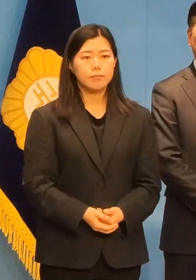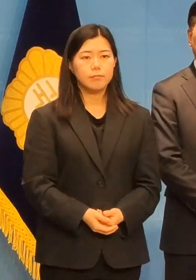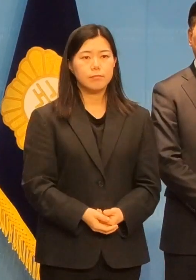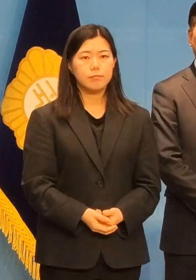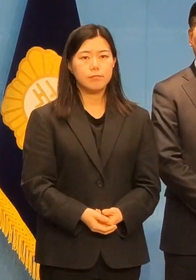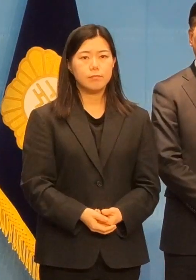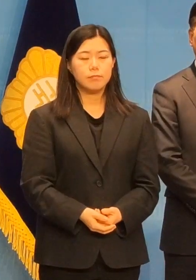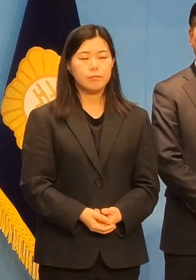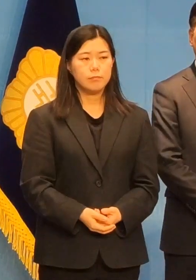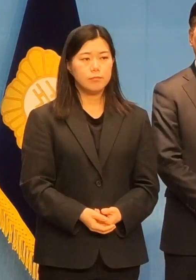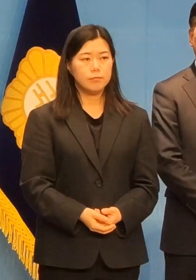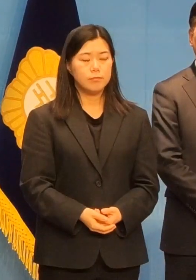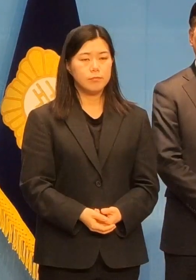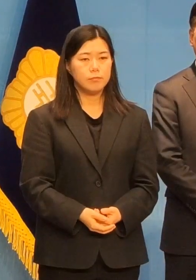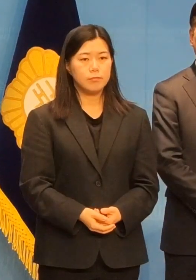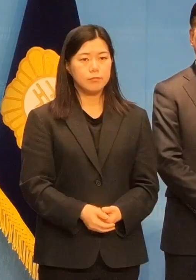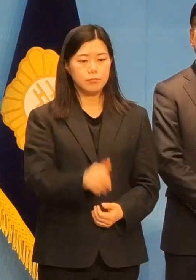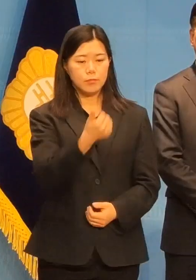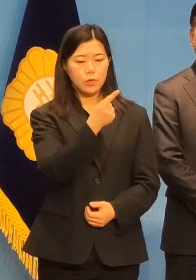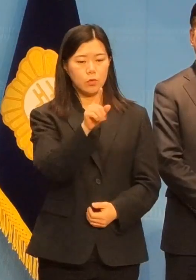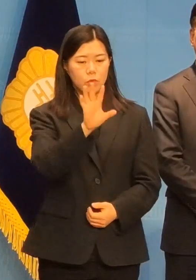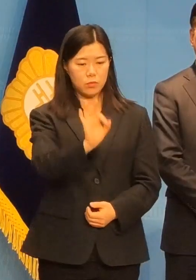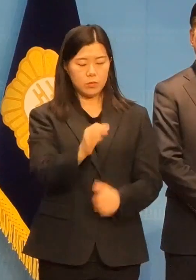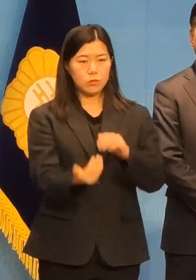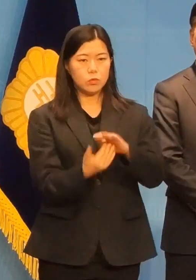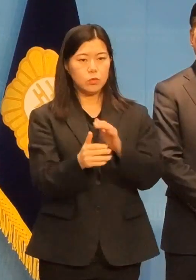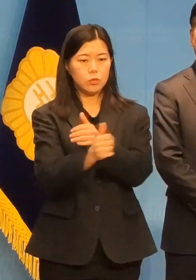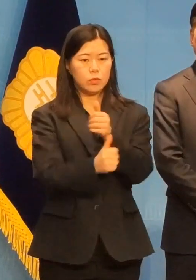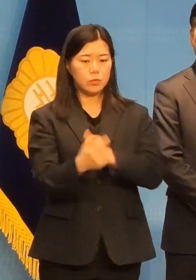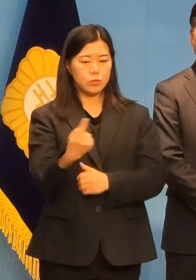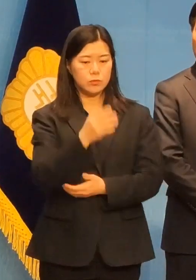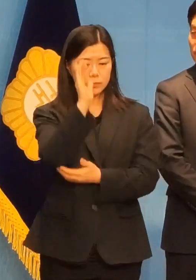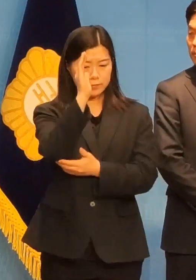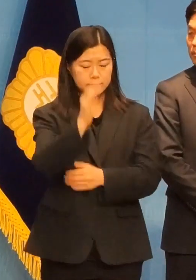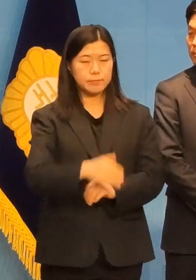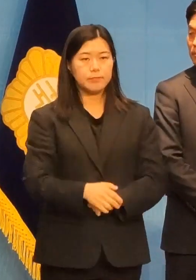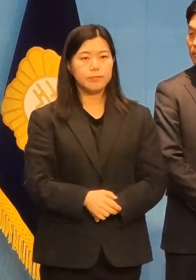먼저 황명선 최고위원님께서 말씀 주시겠습니다.